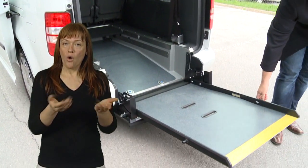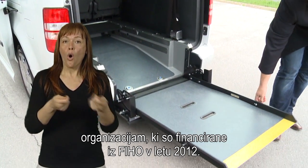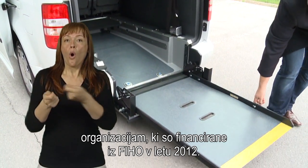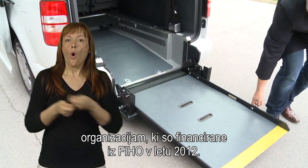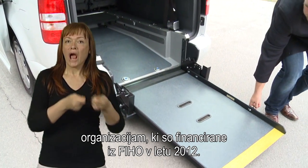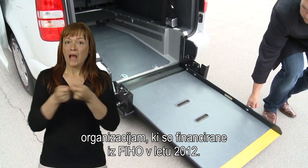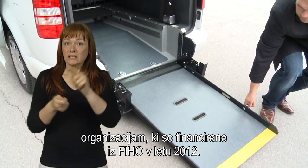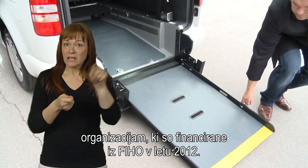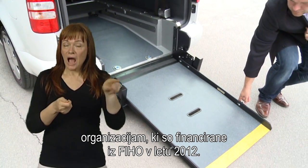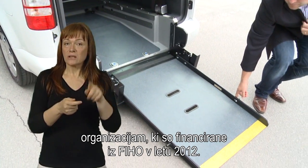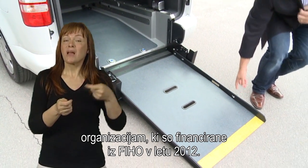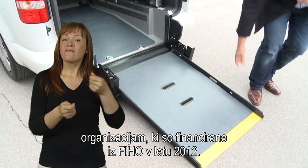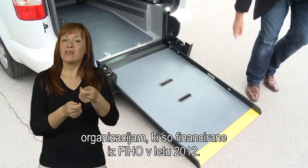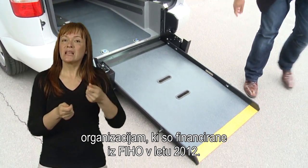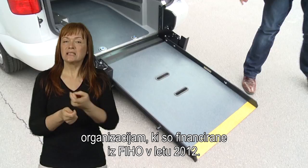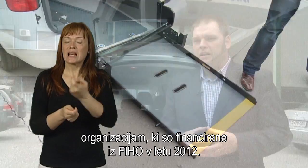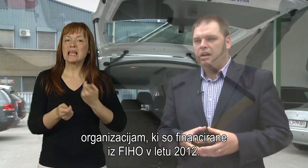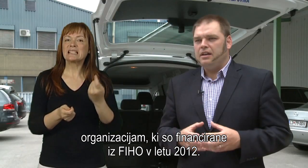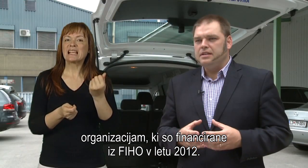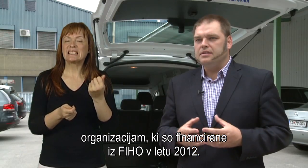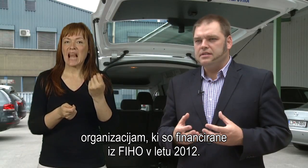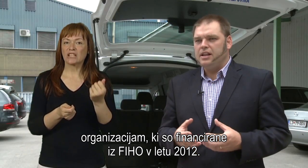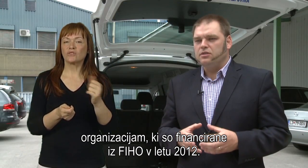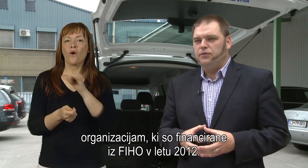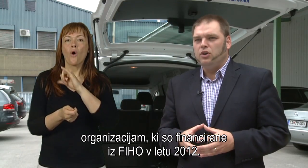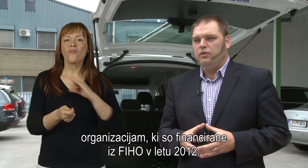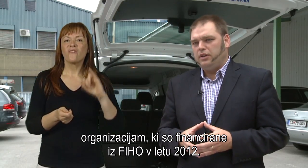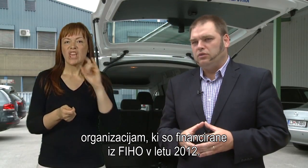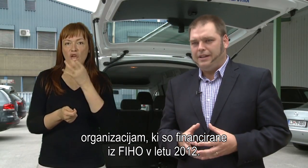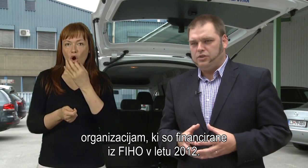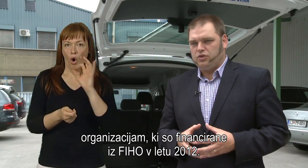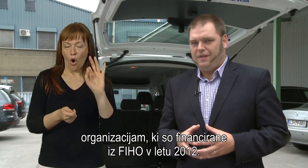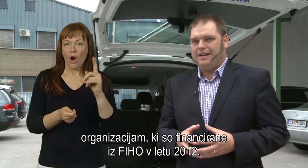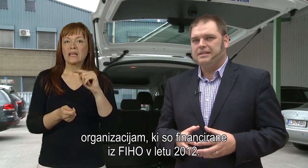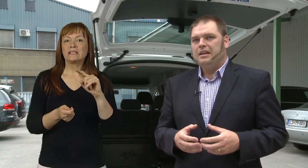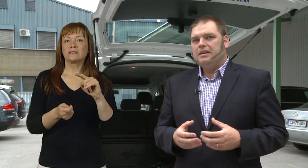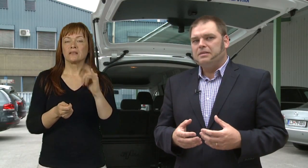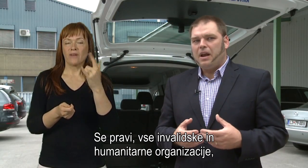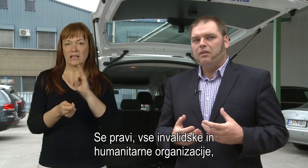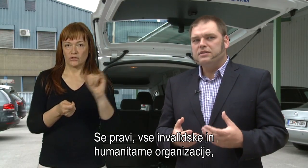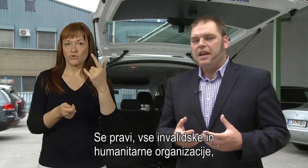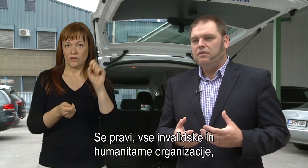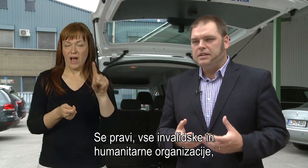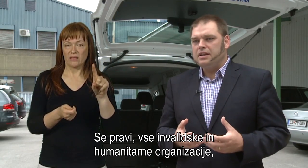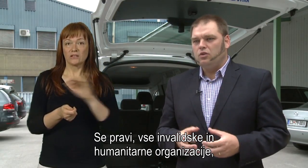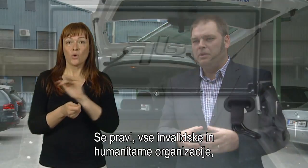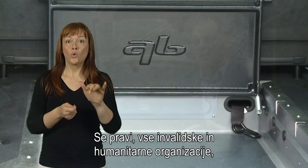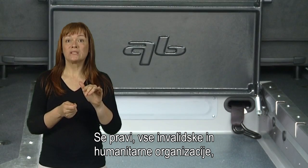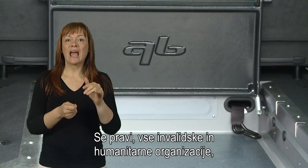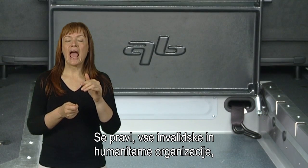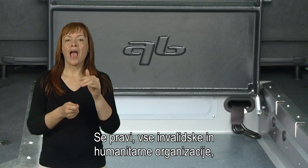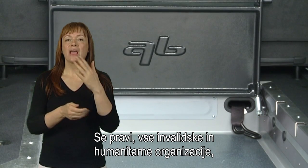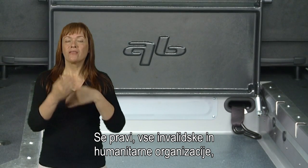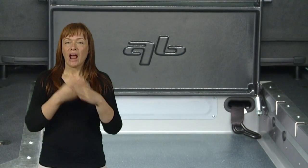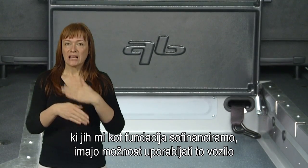razpolago organizacijam, ki so financirane iz sredstev FIHO v letu 2012. Se pravi, vse invalidske in